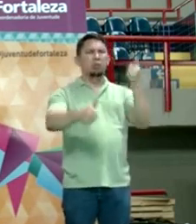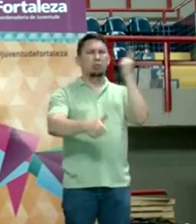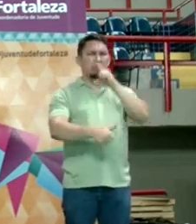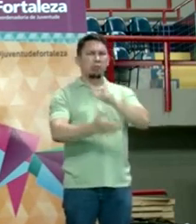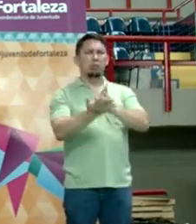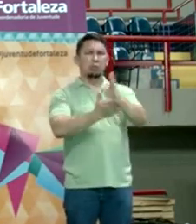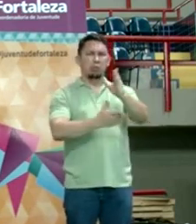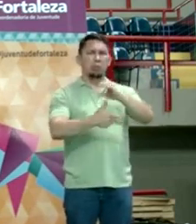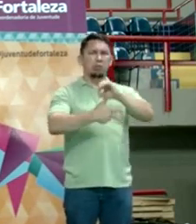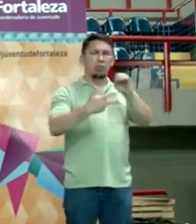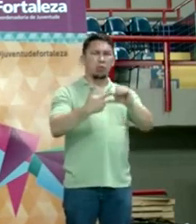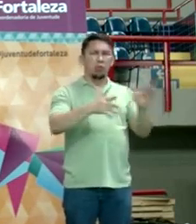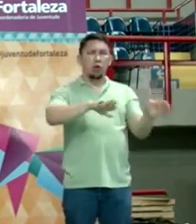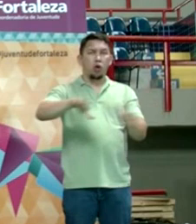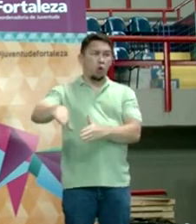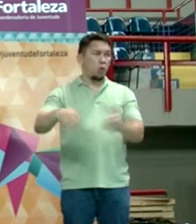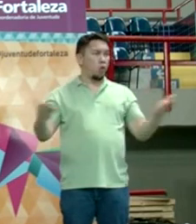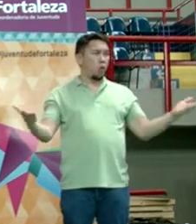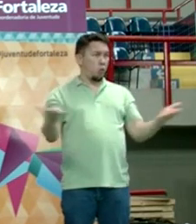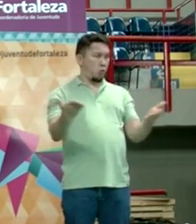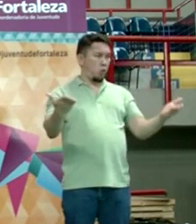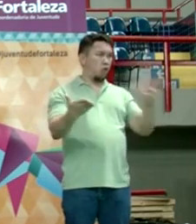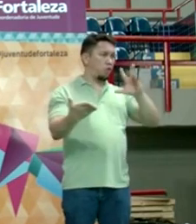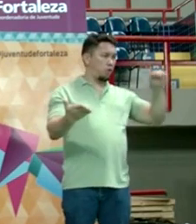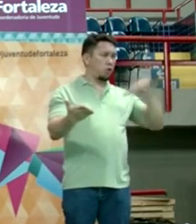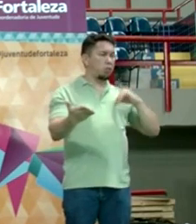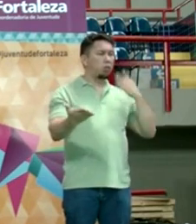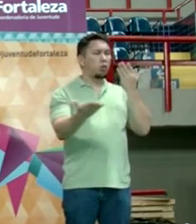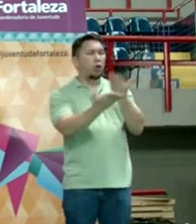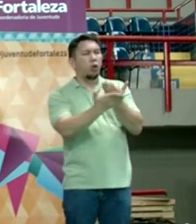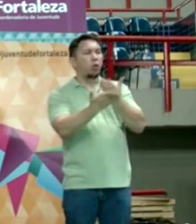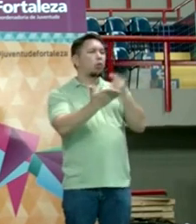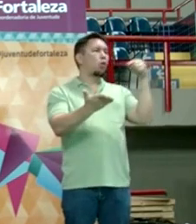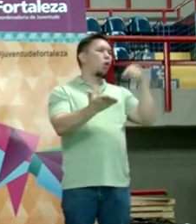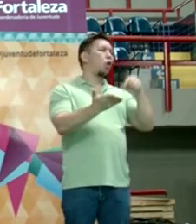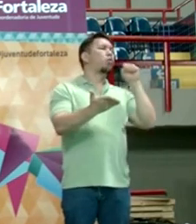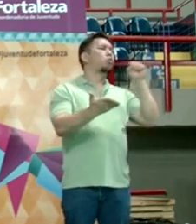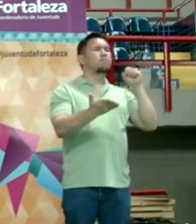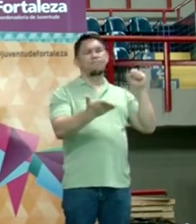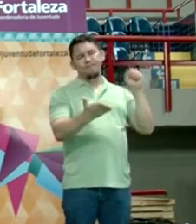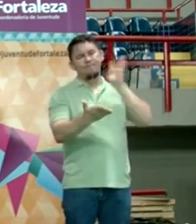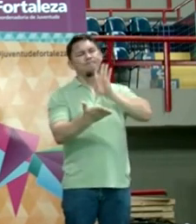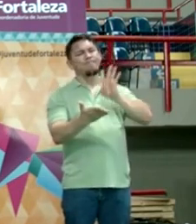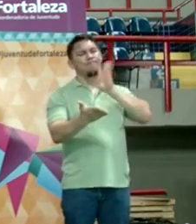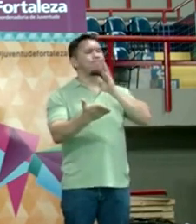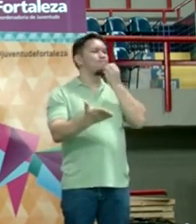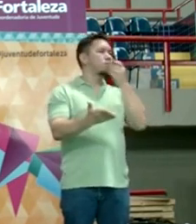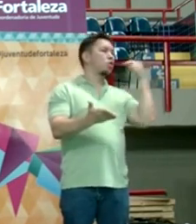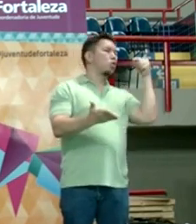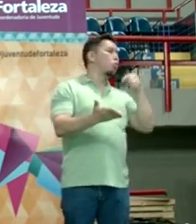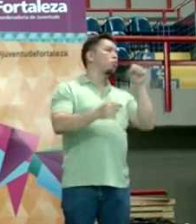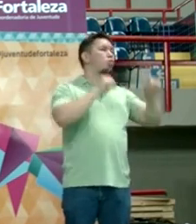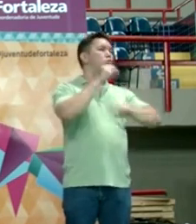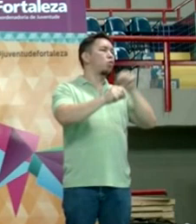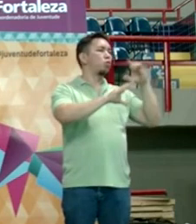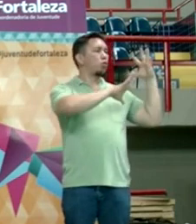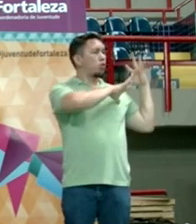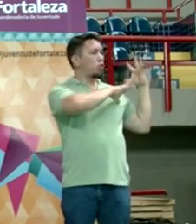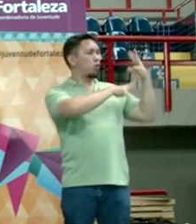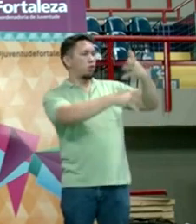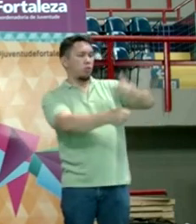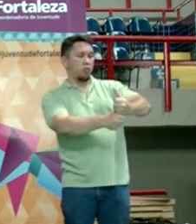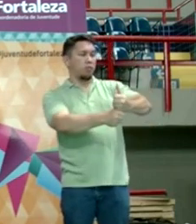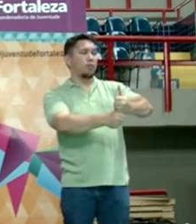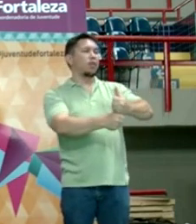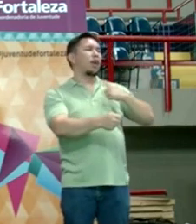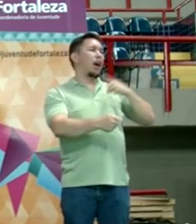Gente, hoje nós vamos trabalhar aqui uma coisa bem bacana, que é revisão de